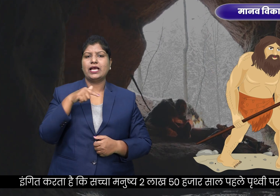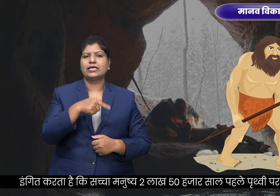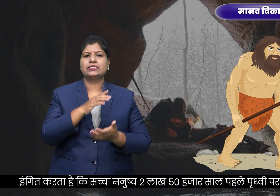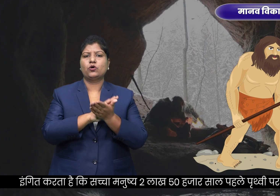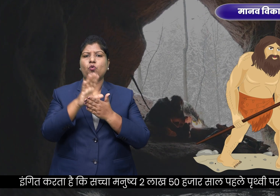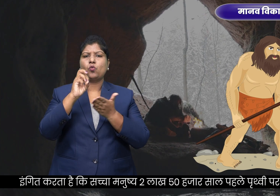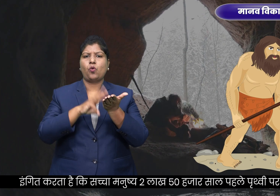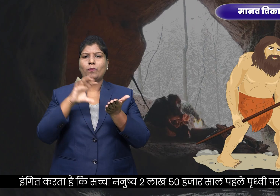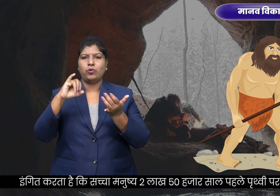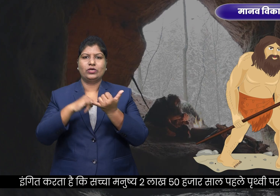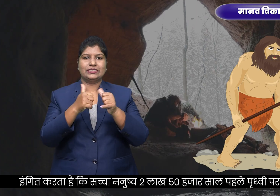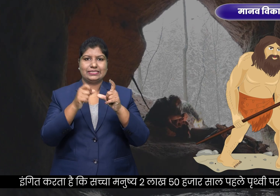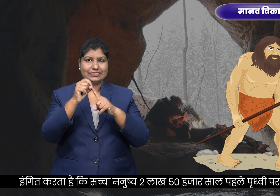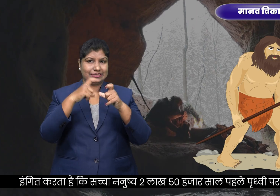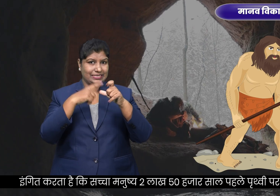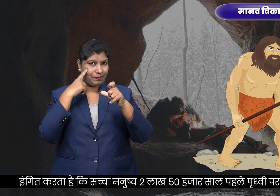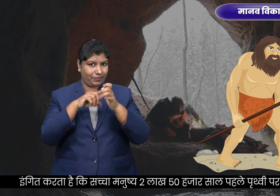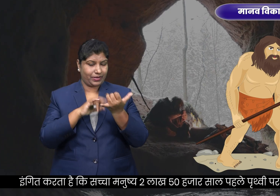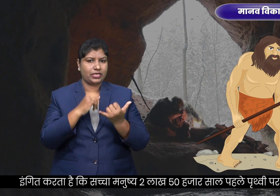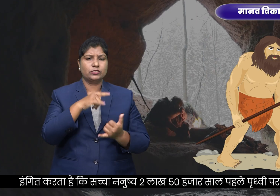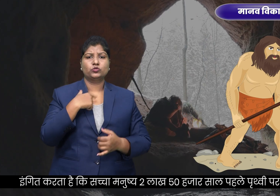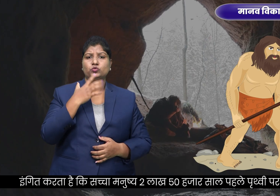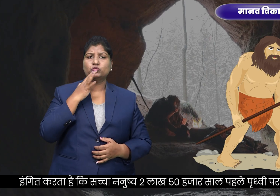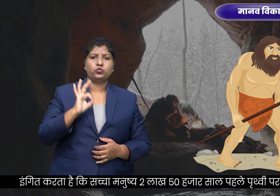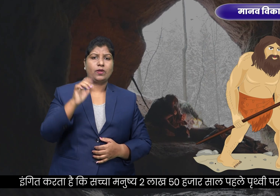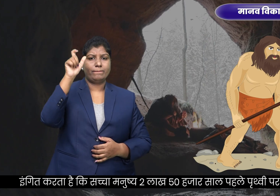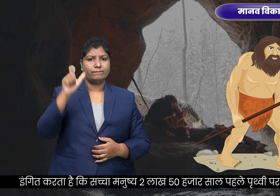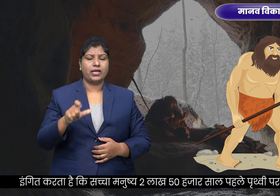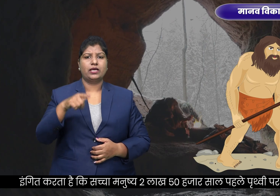मनुष्य 2,50,000 साल पहले पृथ्वी पर दिखाई दिया था।